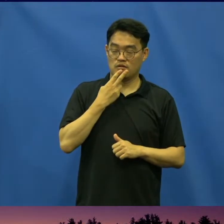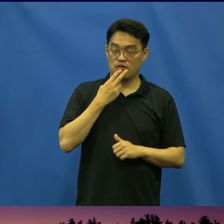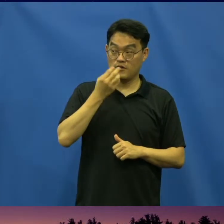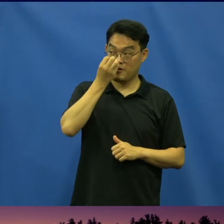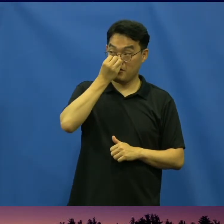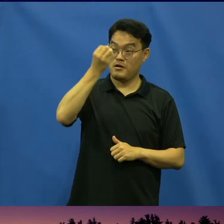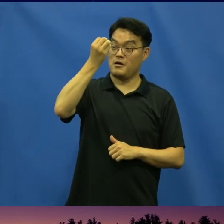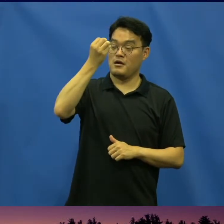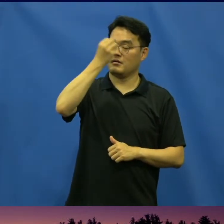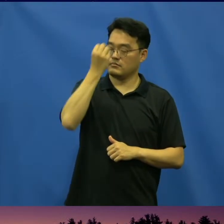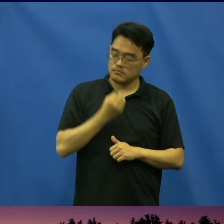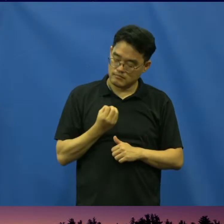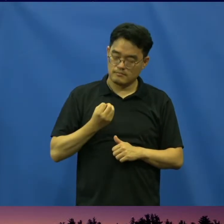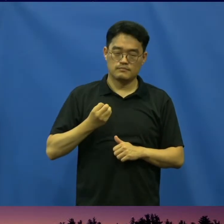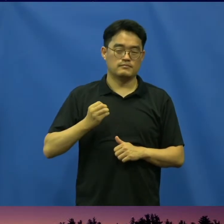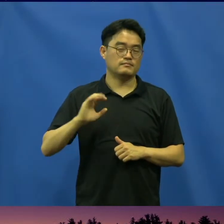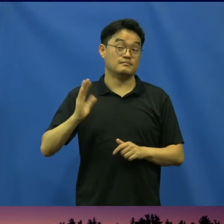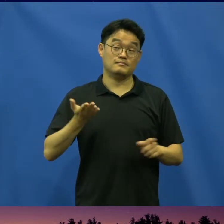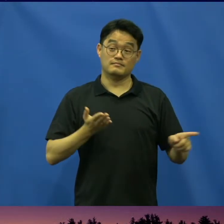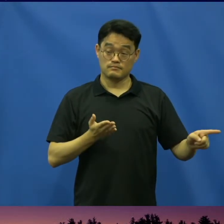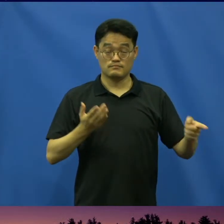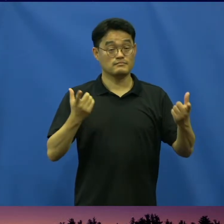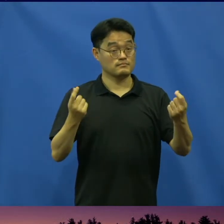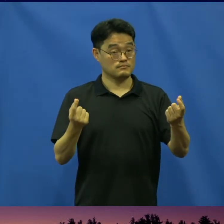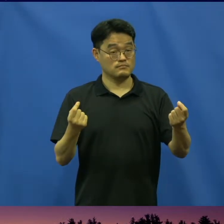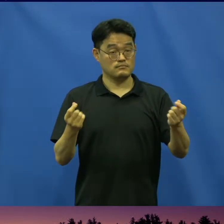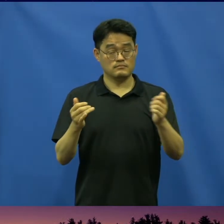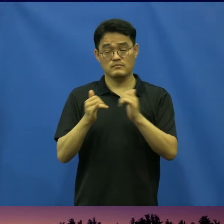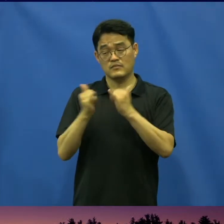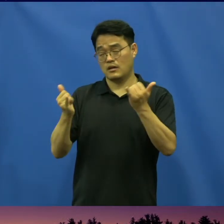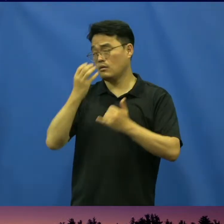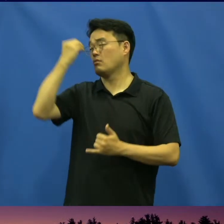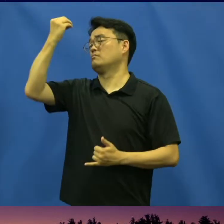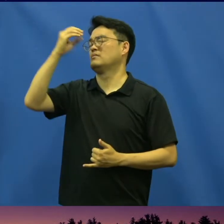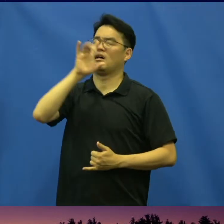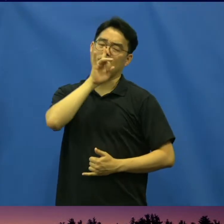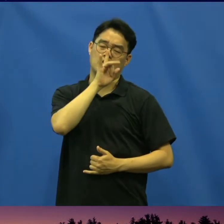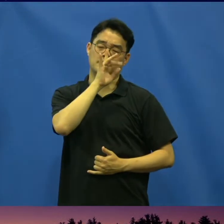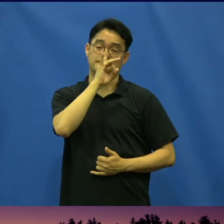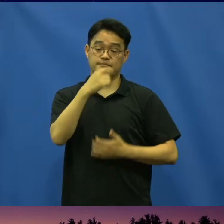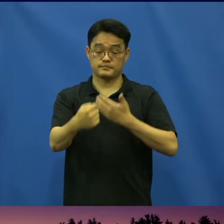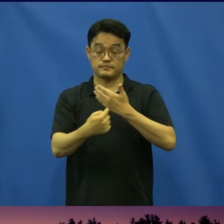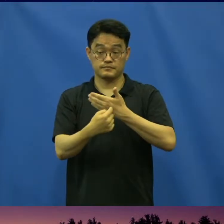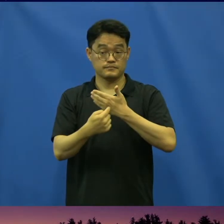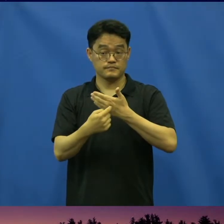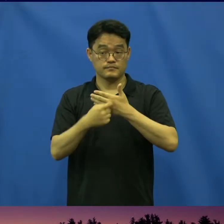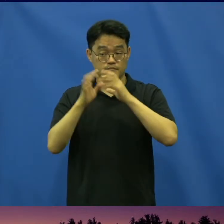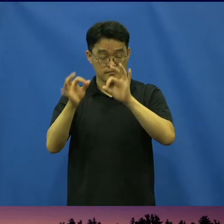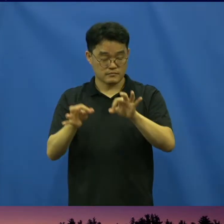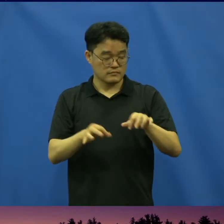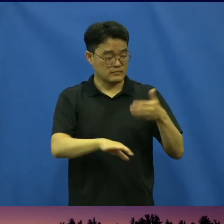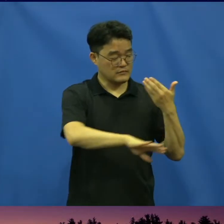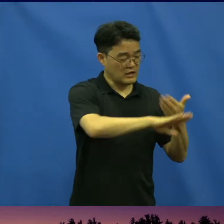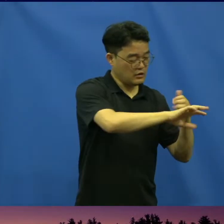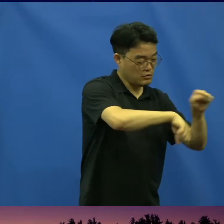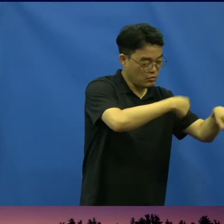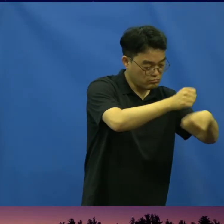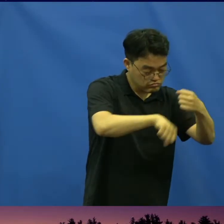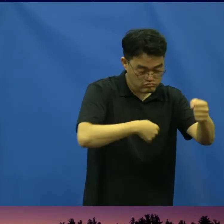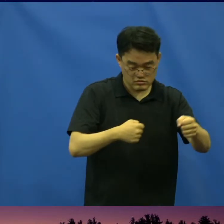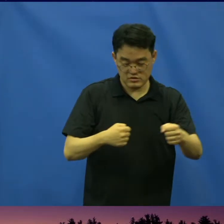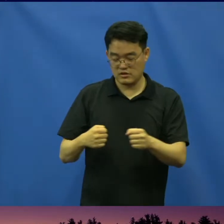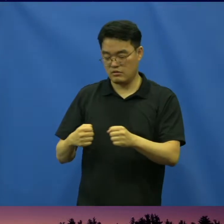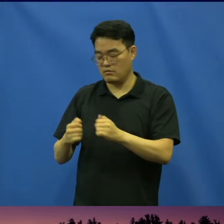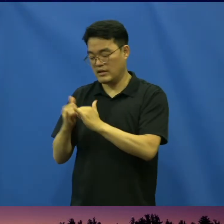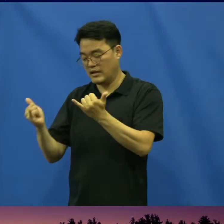여러분, 겉으로 보면 인간이 지혜로워 보입니다. 지혜로워 보여요. 그죠? 공부도 하고, IQ도 높고, 책도 많이